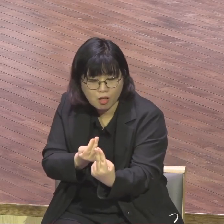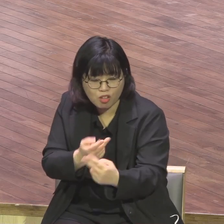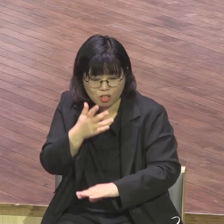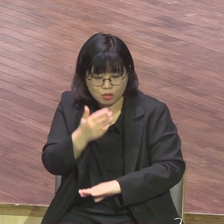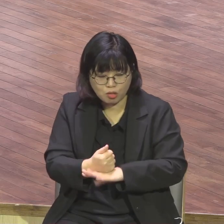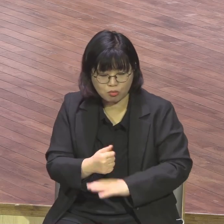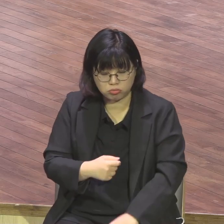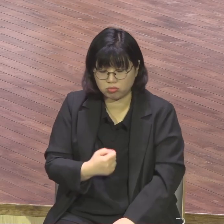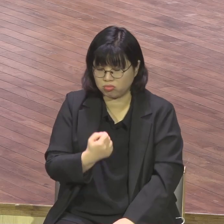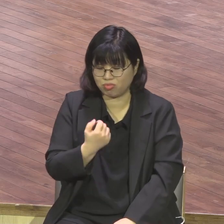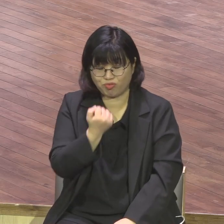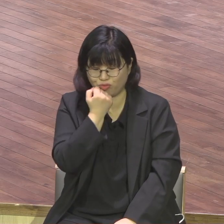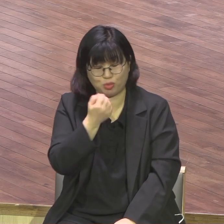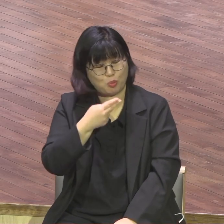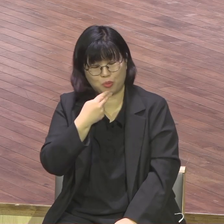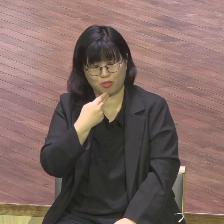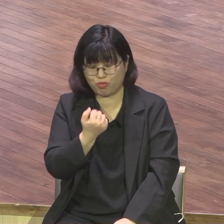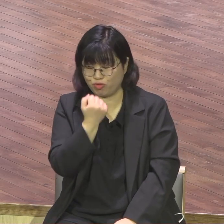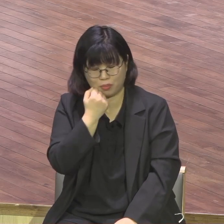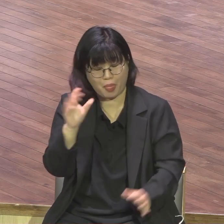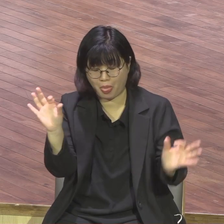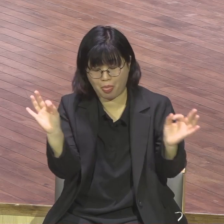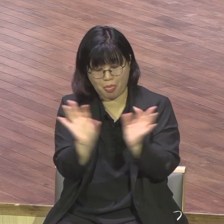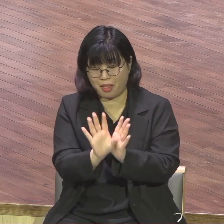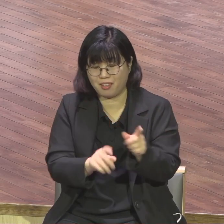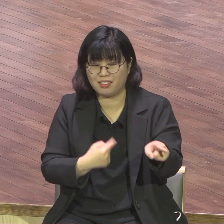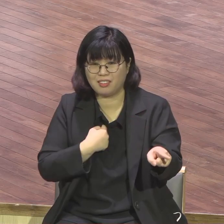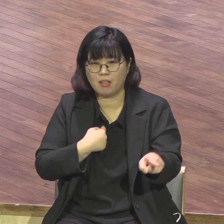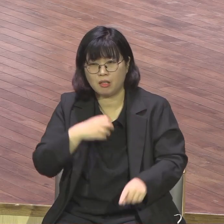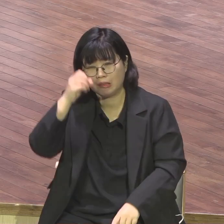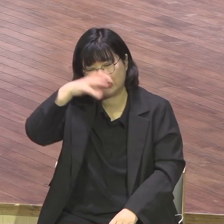있어요? 전혀 없습니다. 허감이 꽉 차 있잖아요.